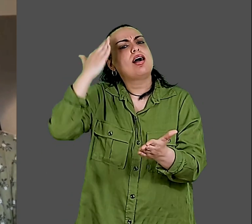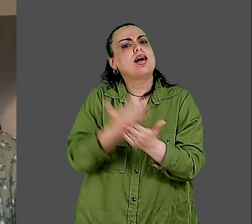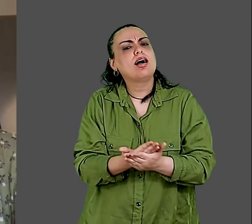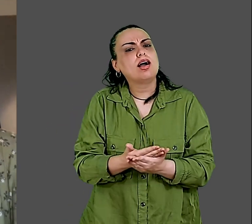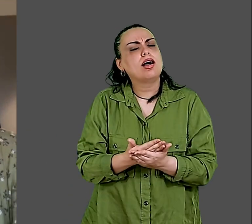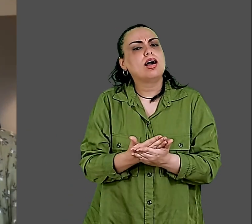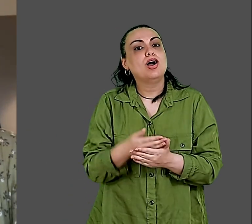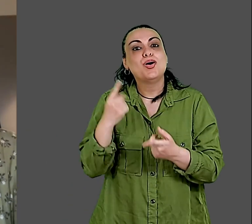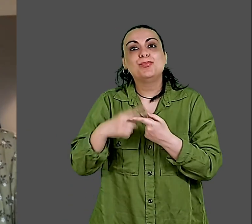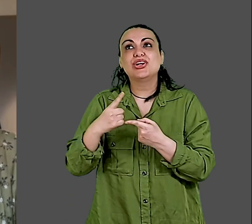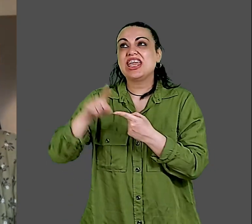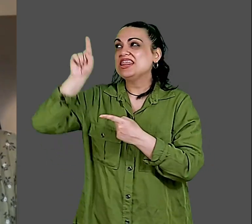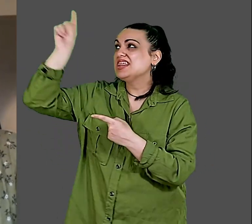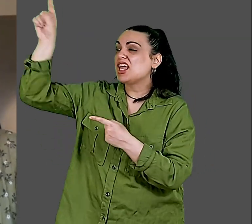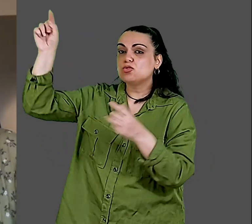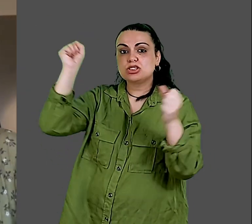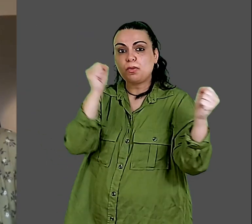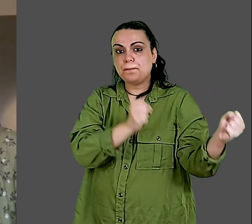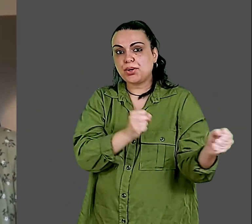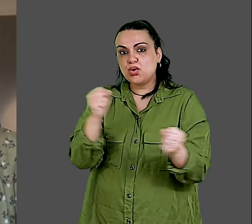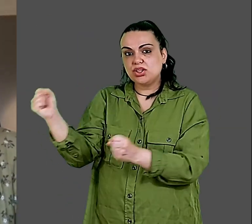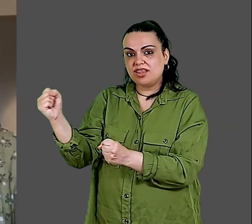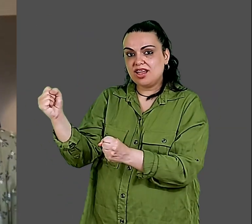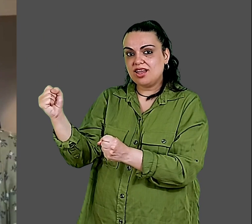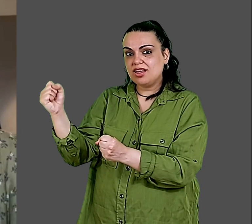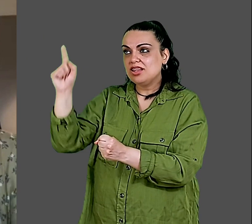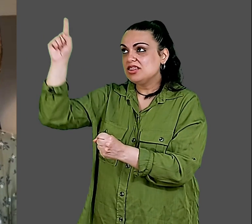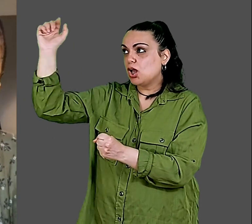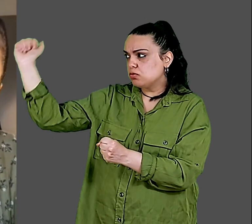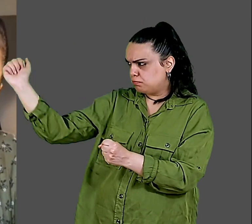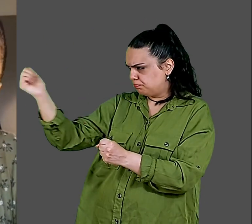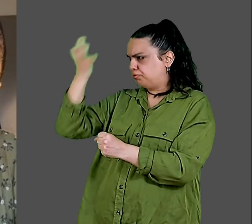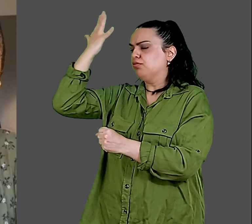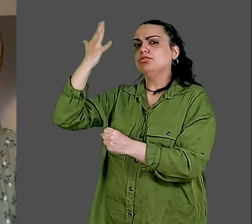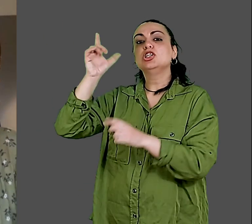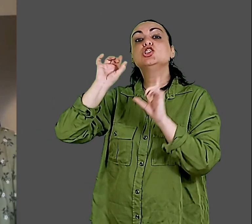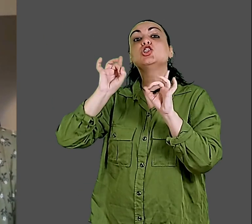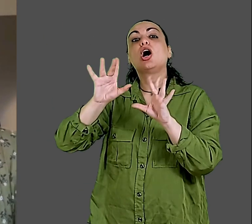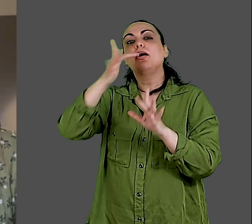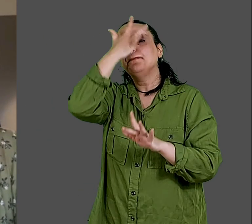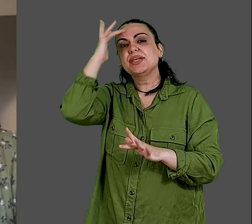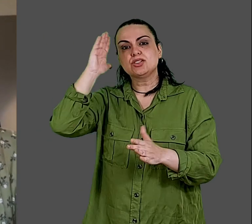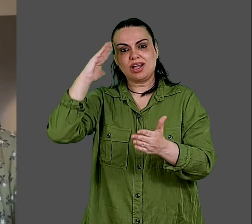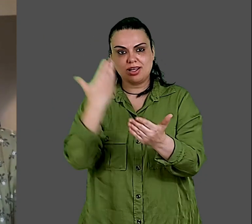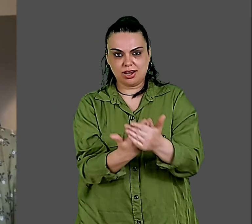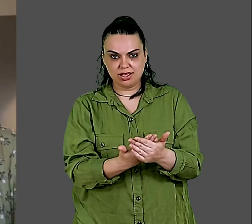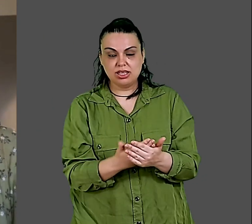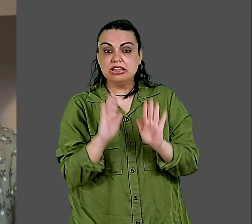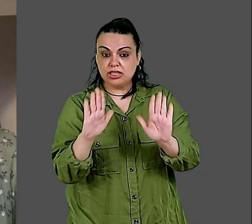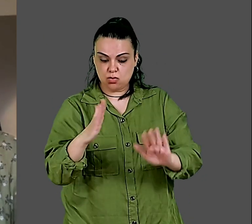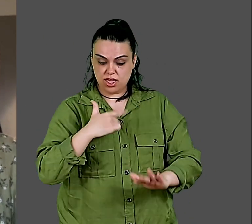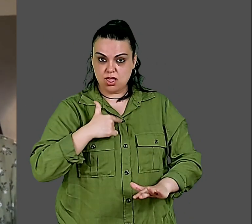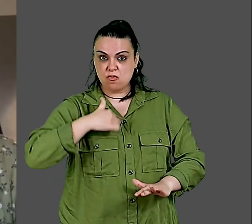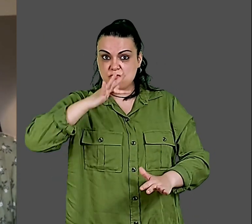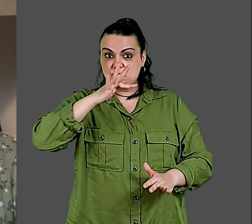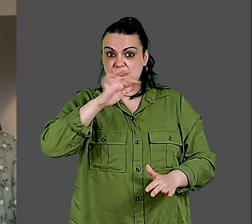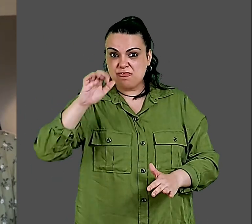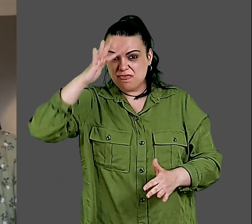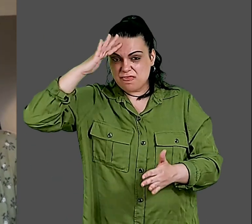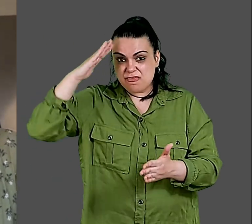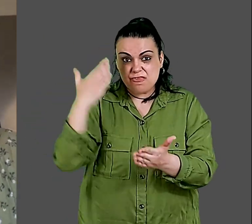este poder só se revela, só se manifesta sobre a vida de quem crê. Mas escute bem. Então a minha